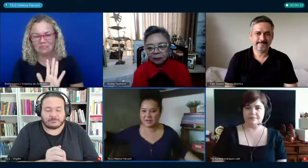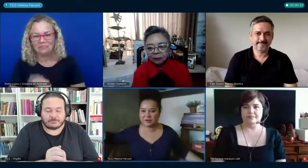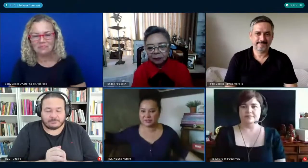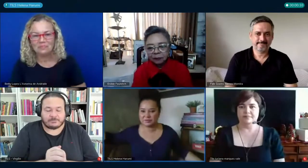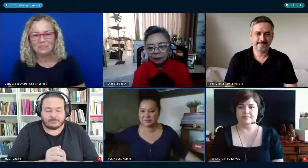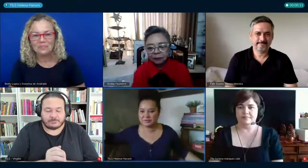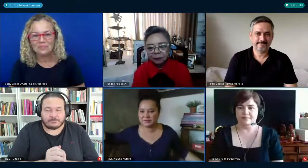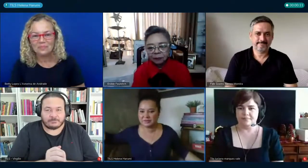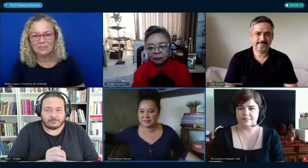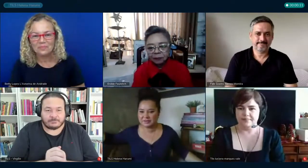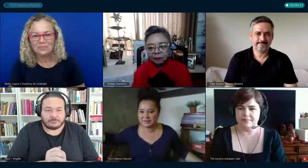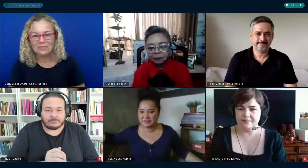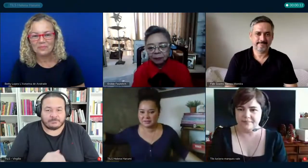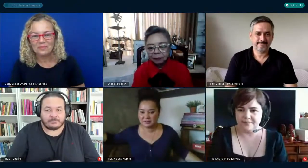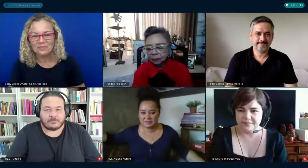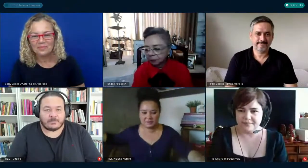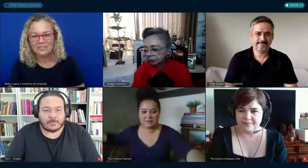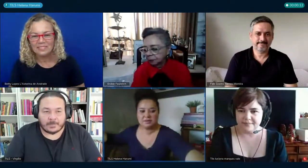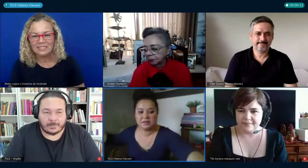Tá ótimo.